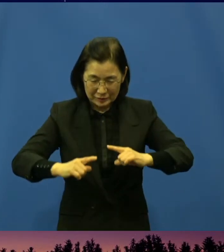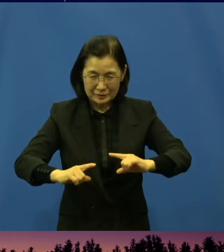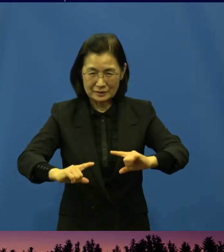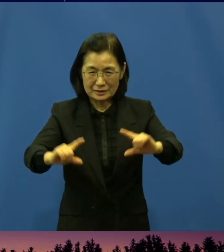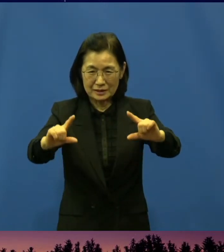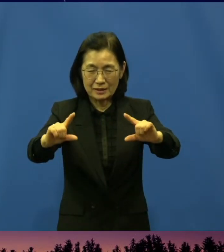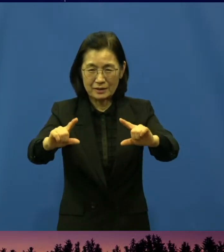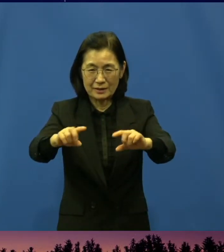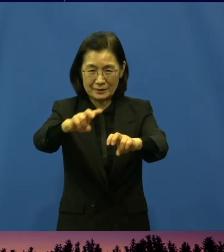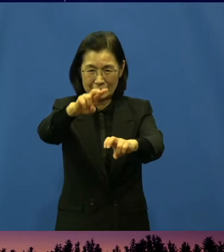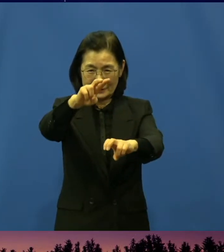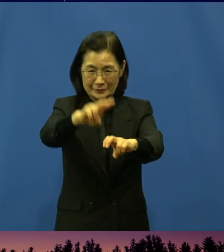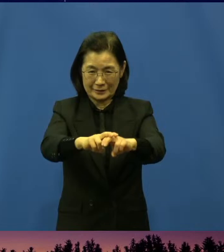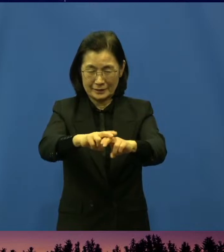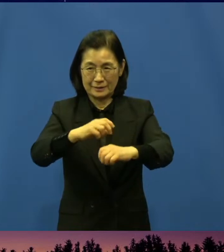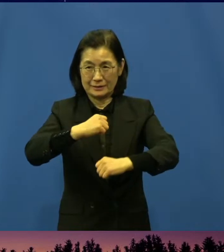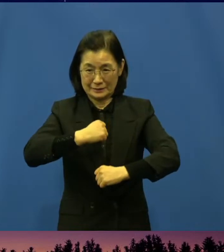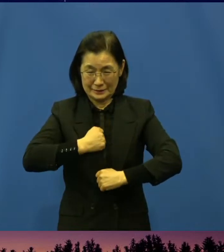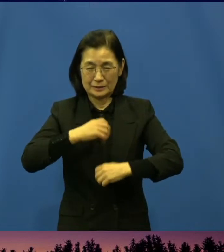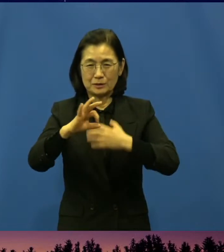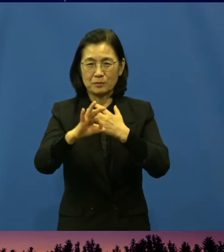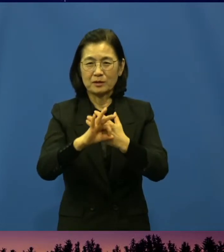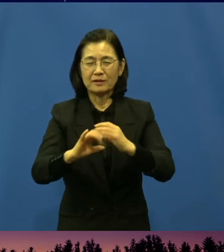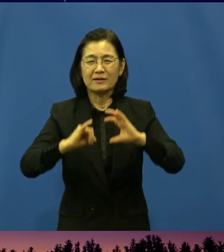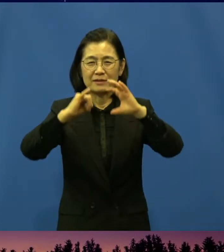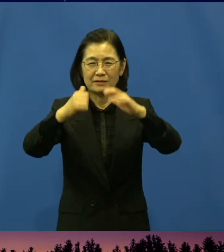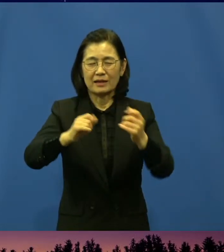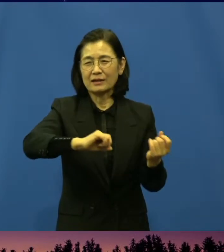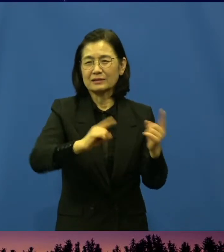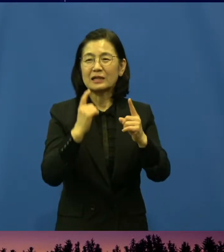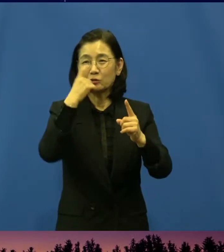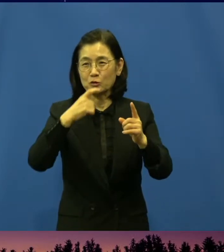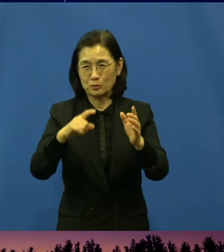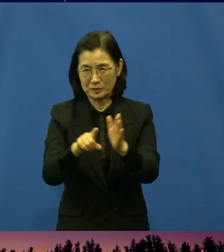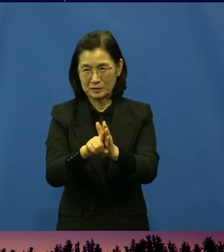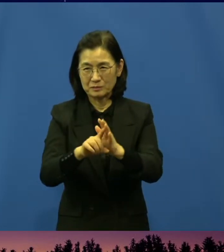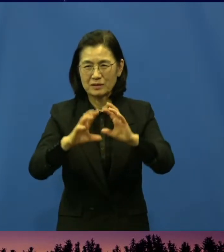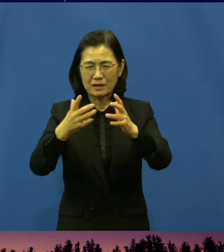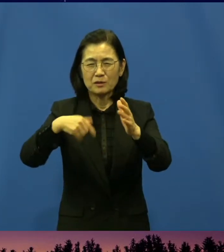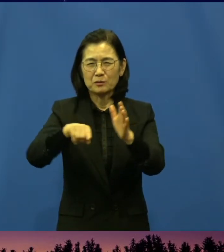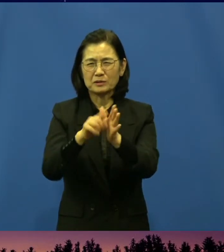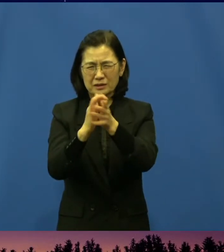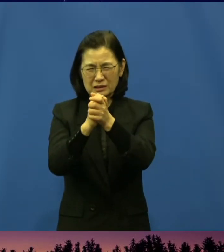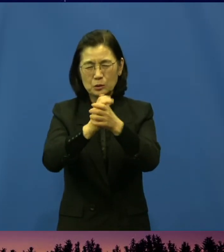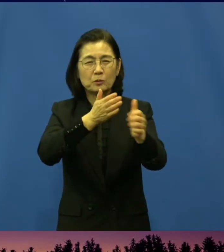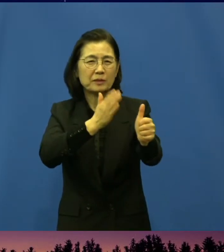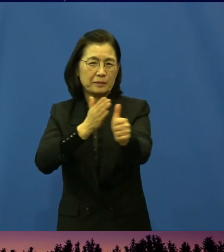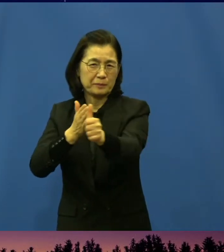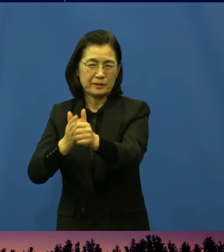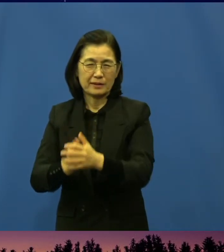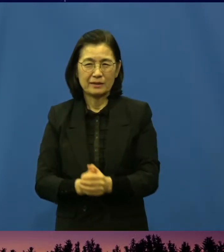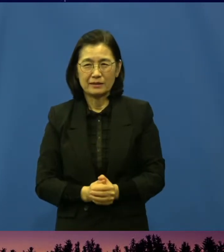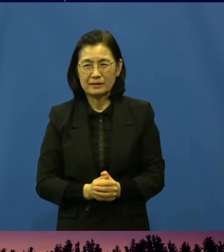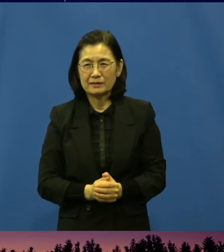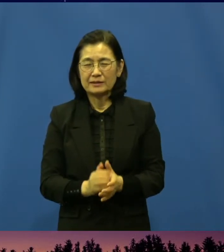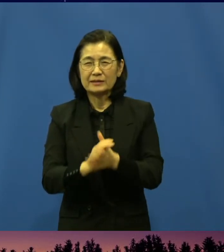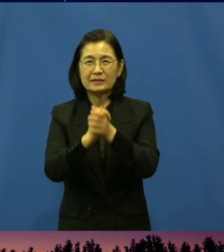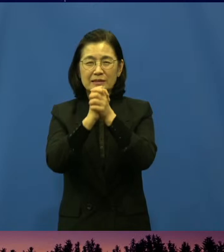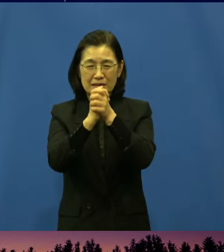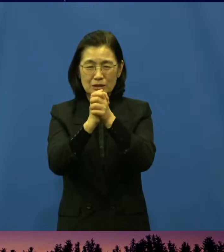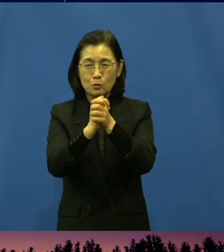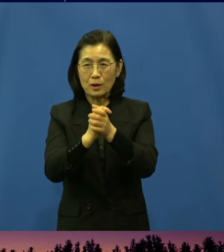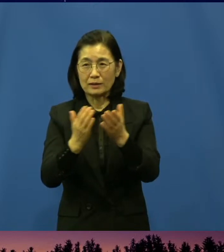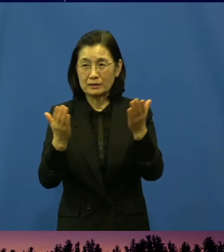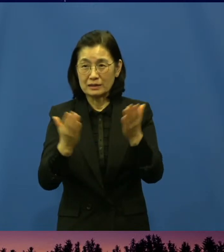지키면 이 나라 민족이 살 줄로 믿습니다. 여러분 나라를 위해서도 많이 기도해 주시기 바랍니다. 우리 기도가